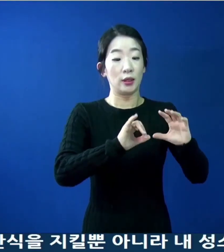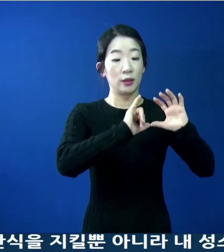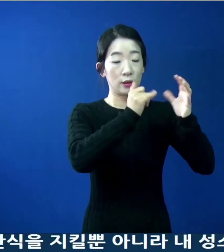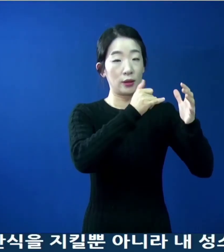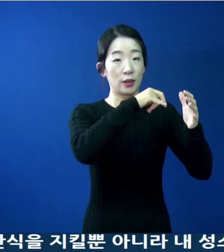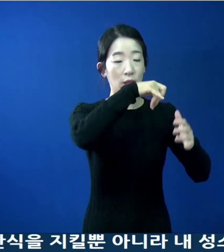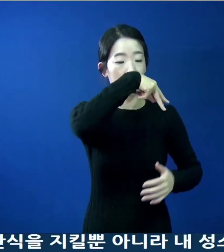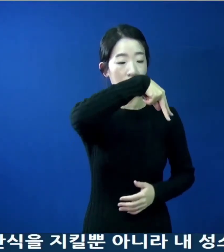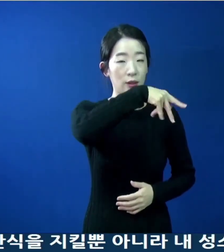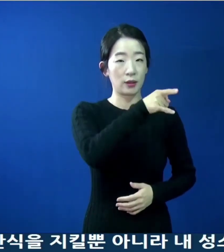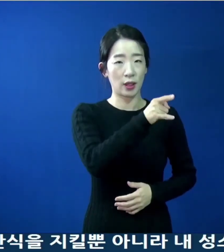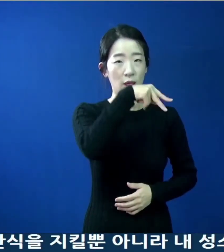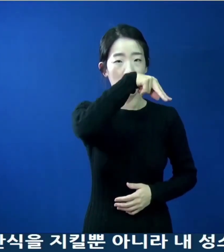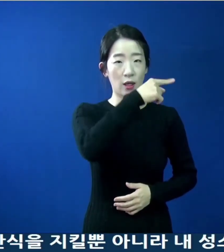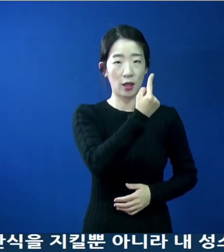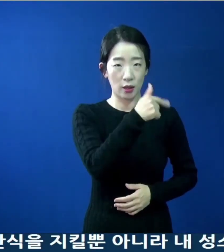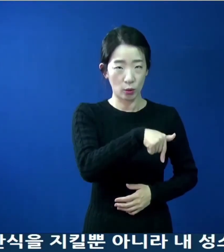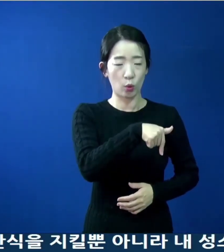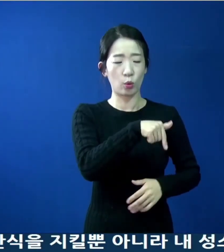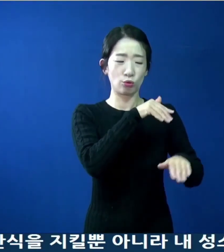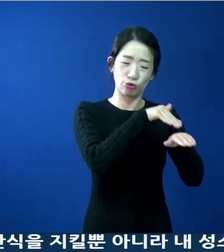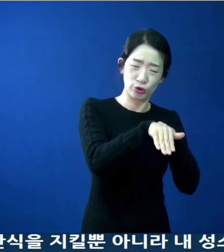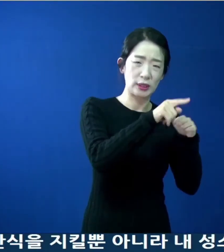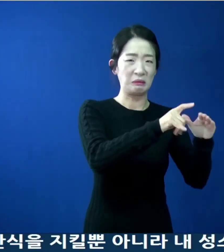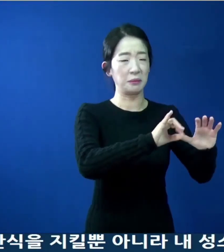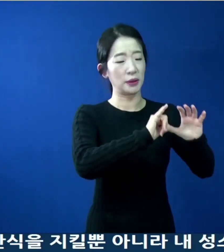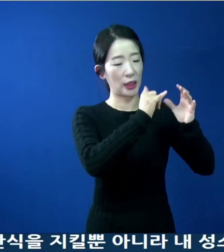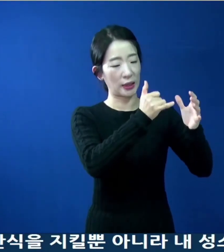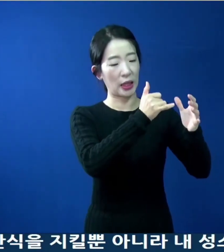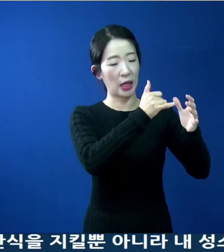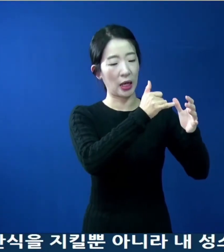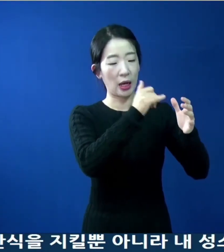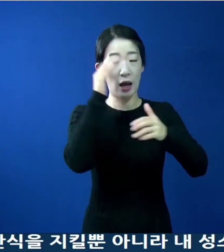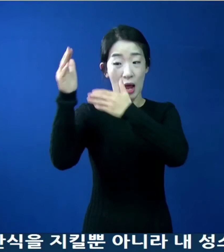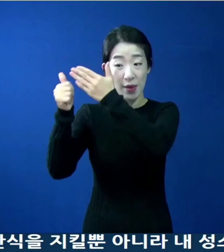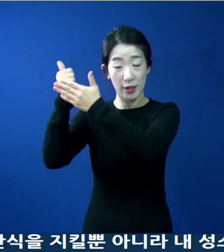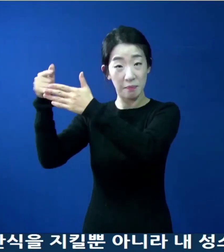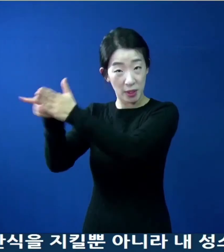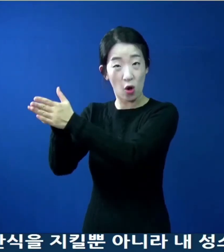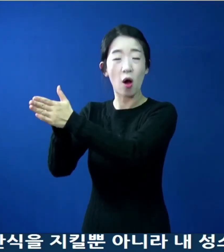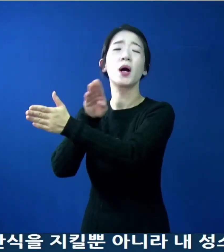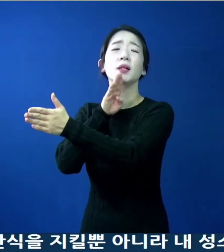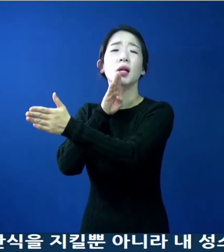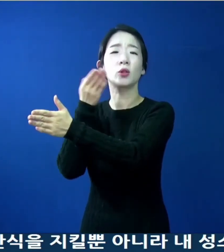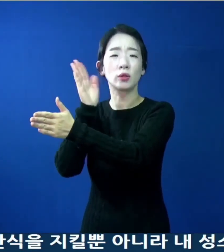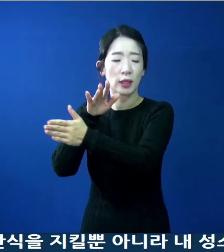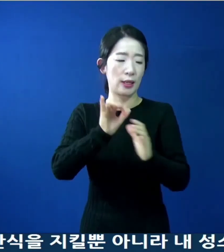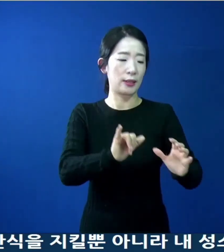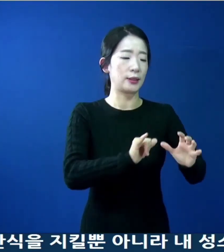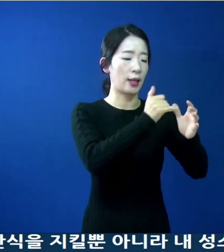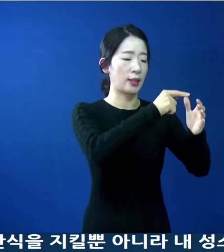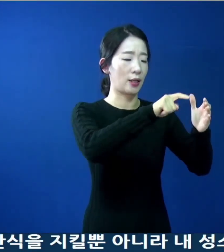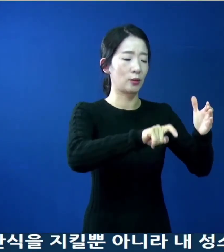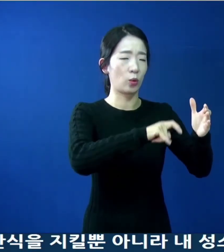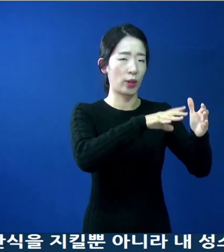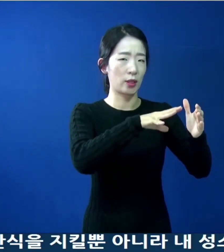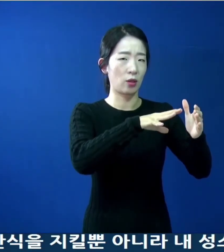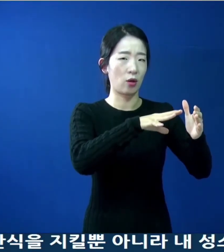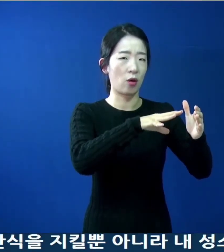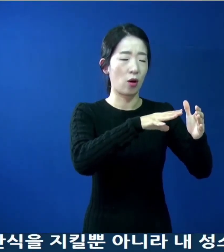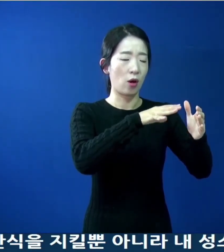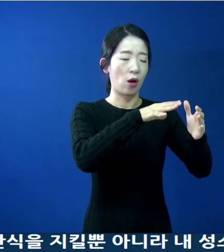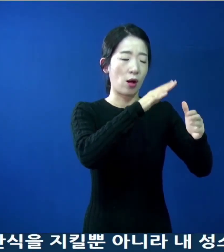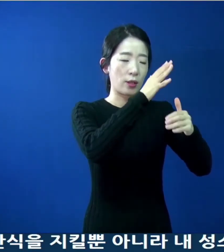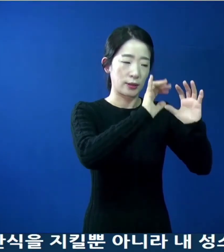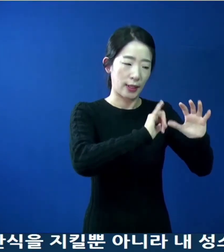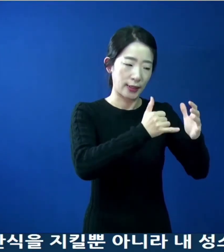빠져가면서 하나님을 믿지만 세상 속에서 살아가야 되는 그 환경 속에서 세상을 경배하지 아니하며